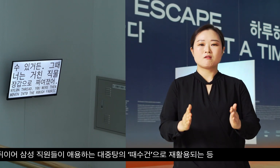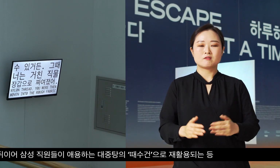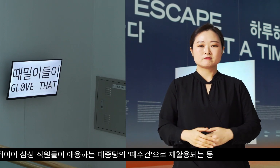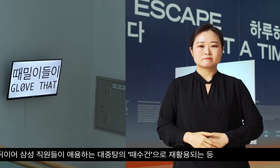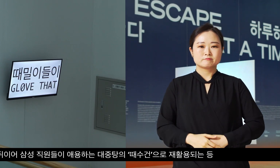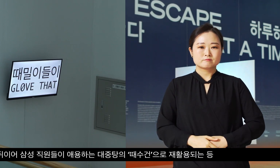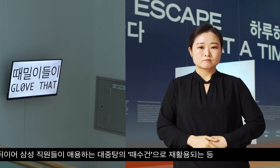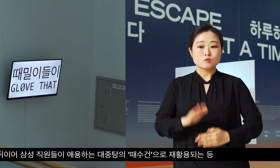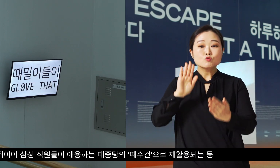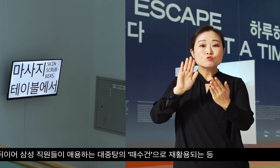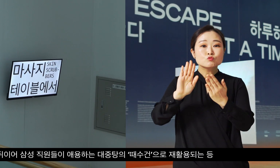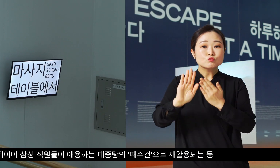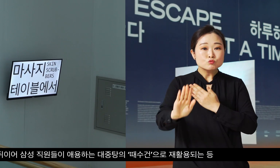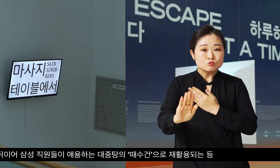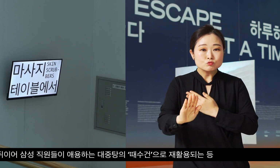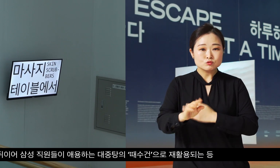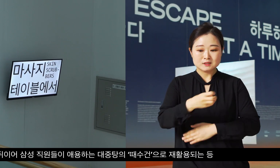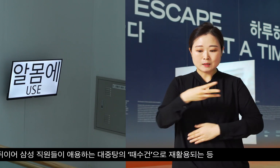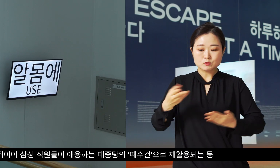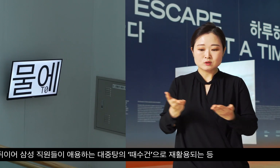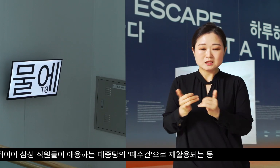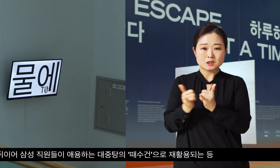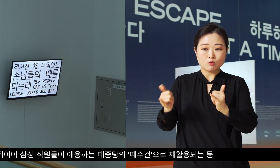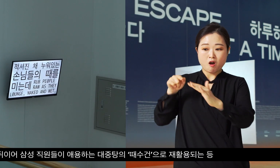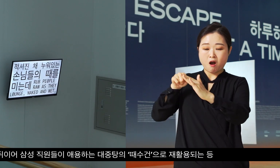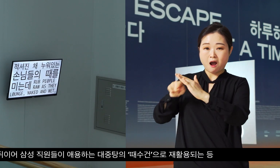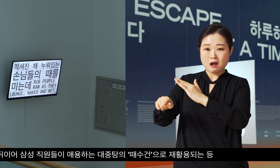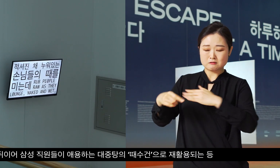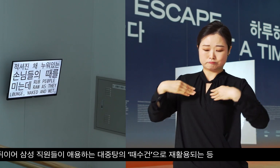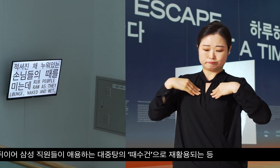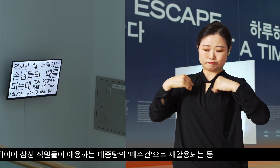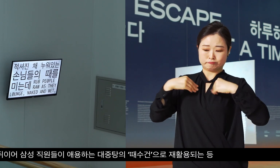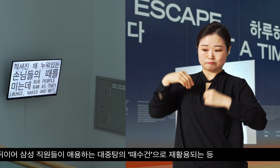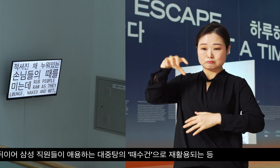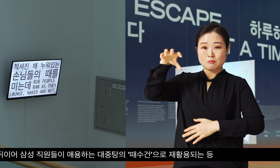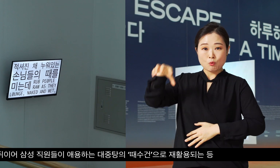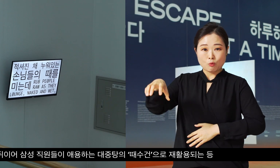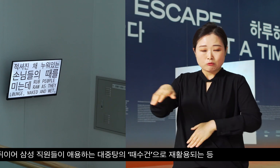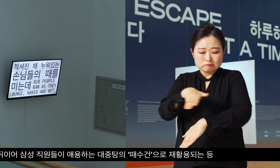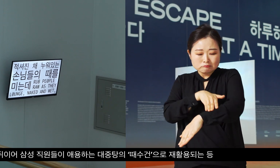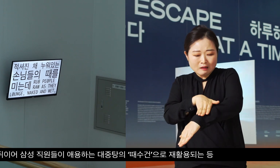뒤이어 삼성 직원들이 애용하는 대중탕의 떼수건으로 재활용되는 등